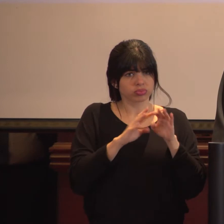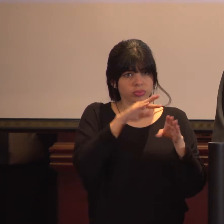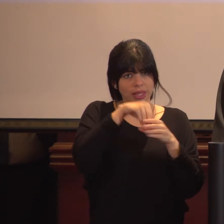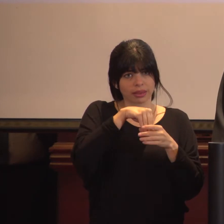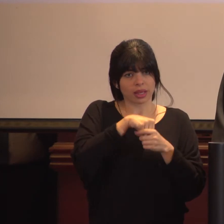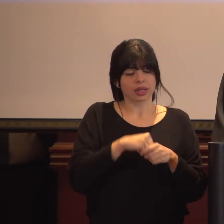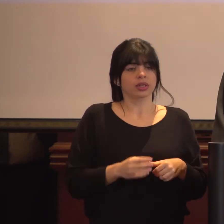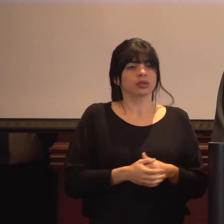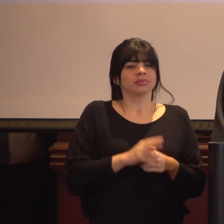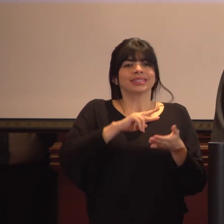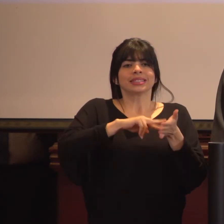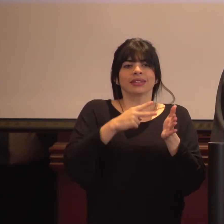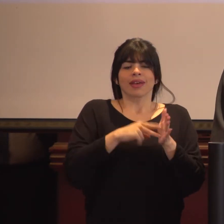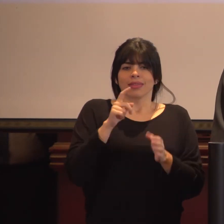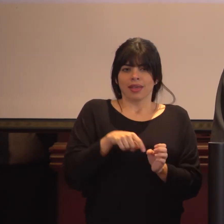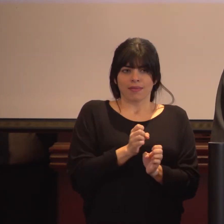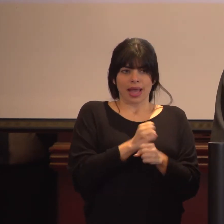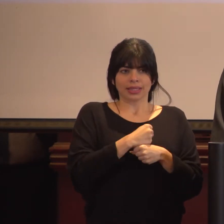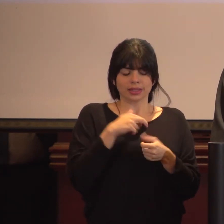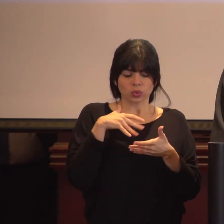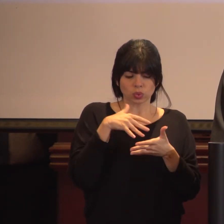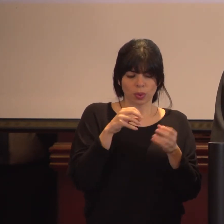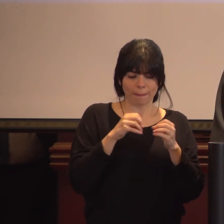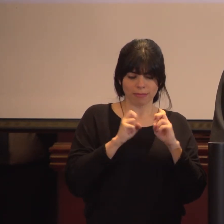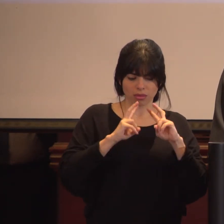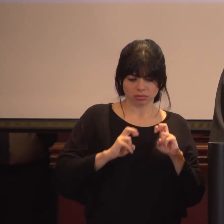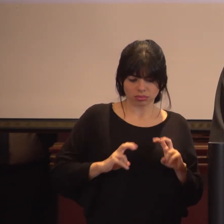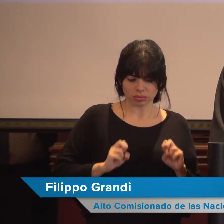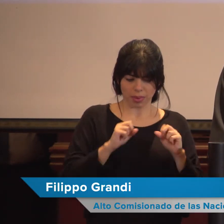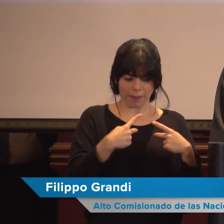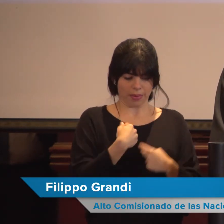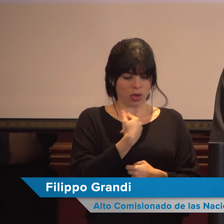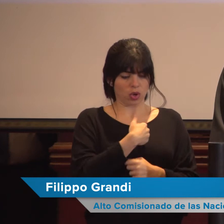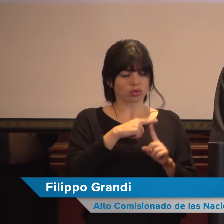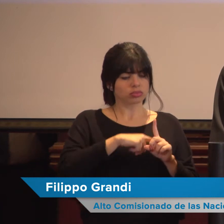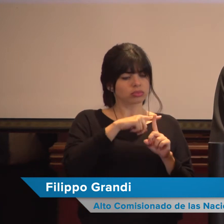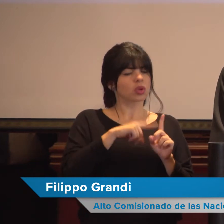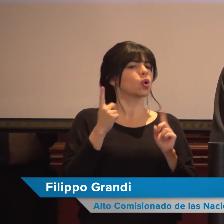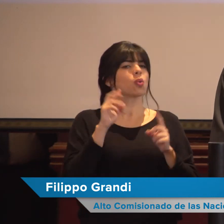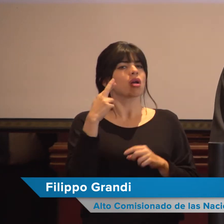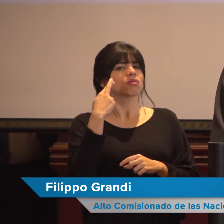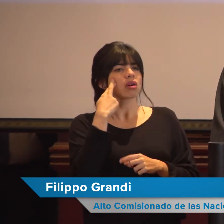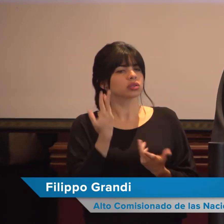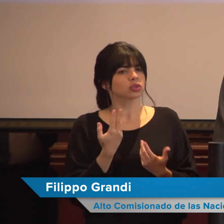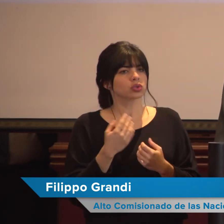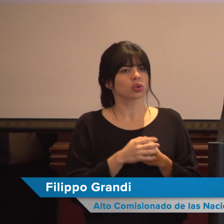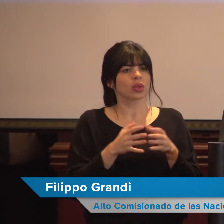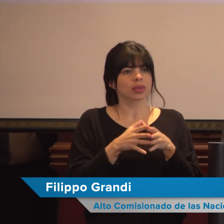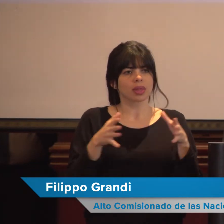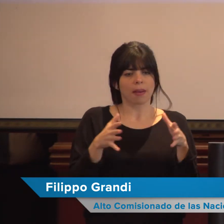interno implica la realización de estudios analíticos que nos permitan medir sus causas su